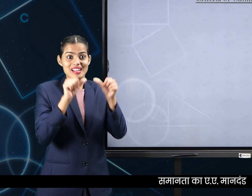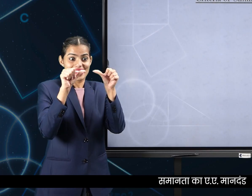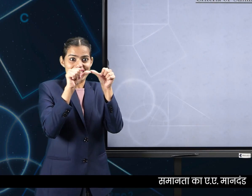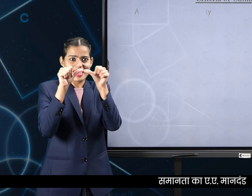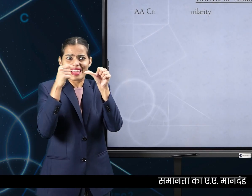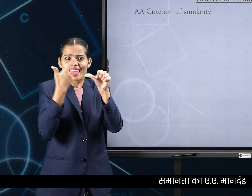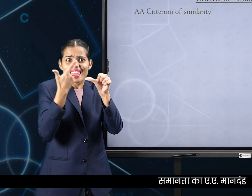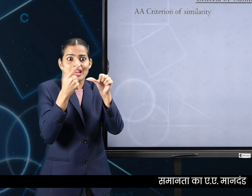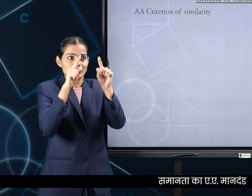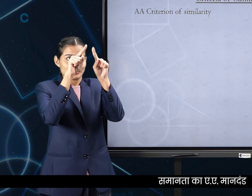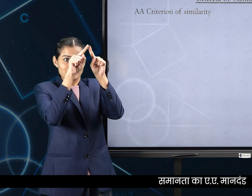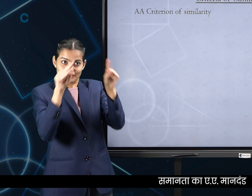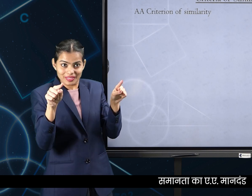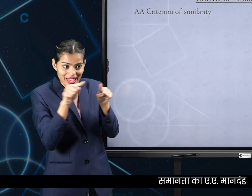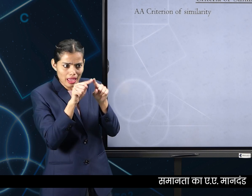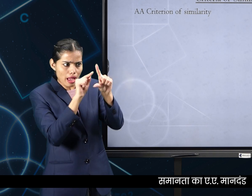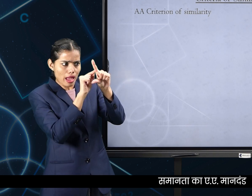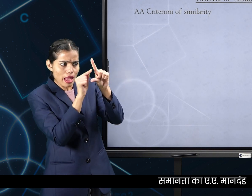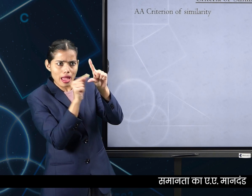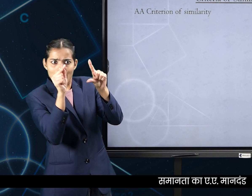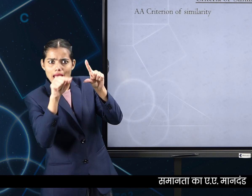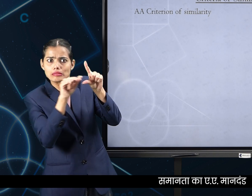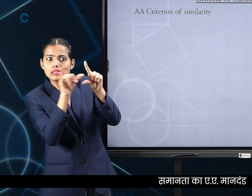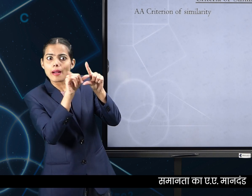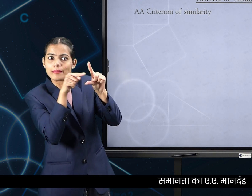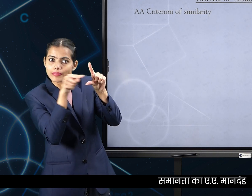समानता का ये मानदंड।